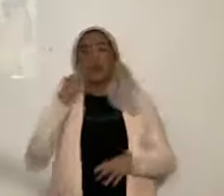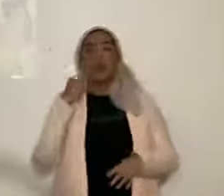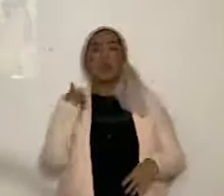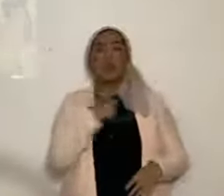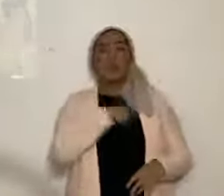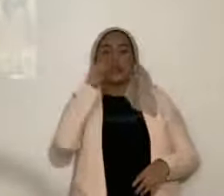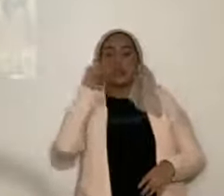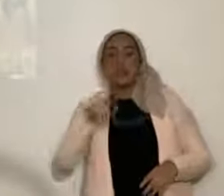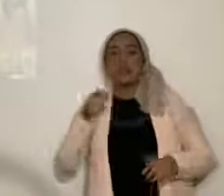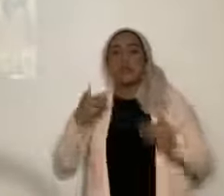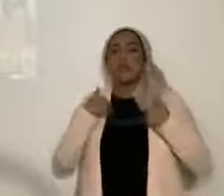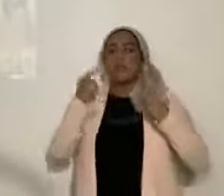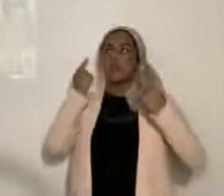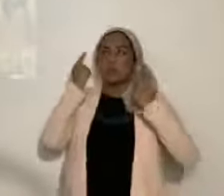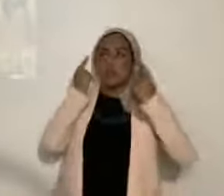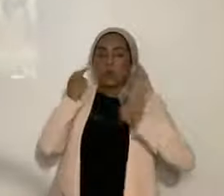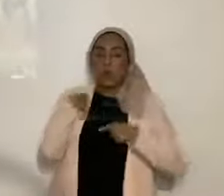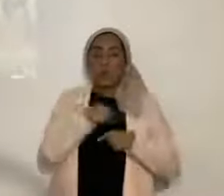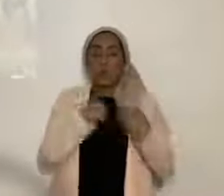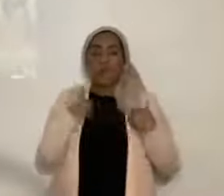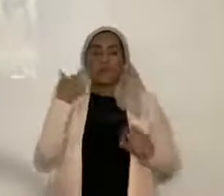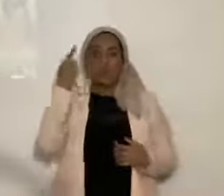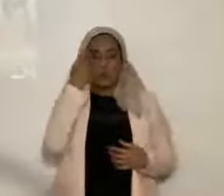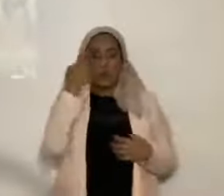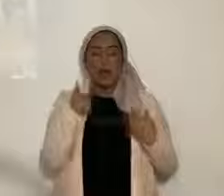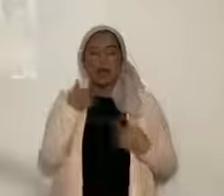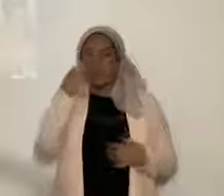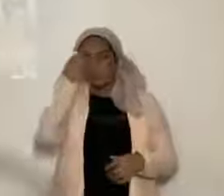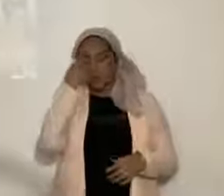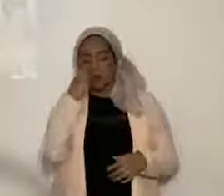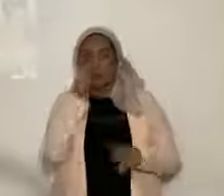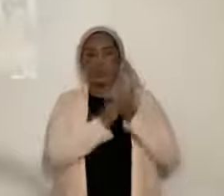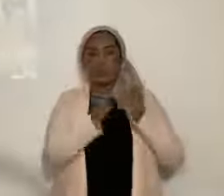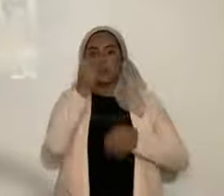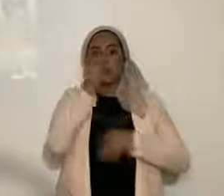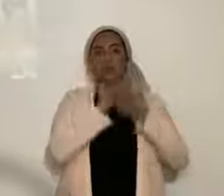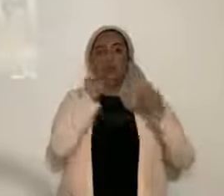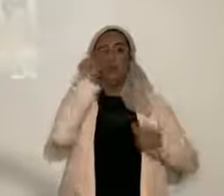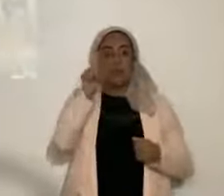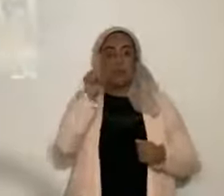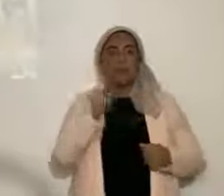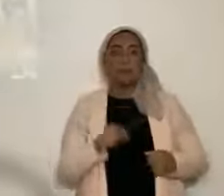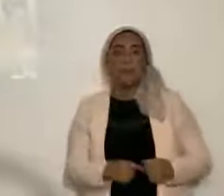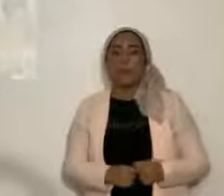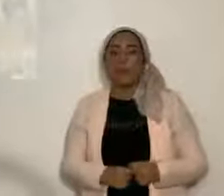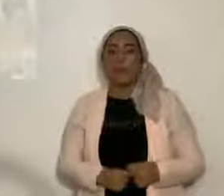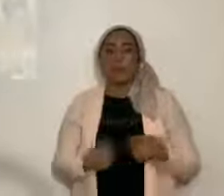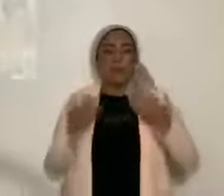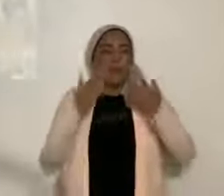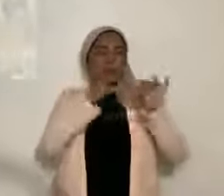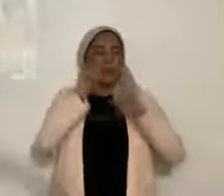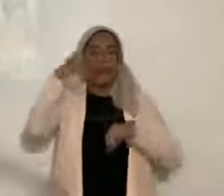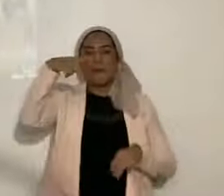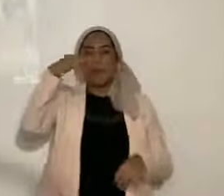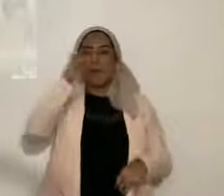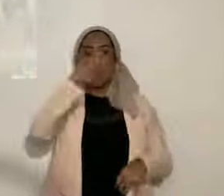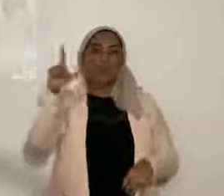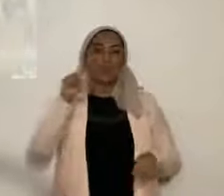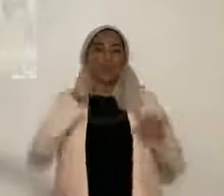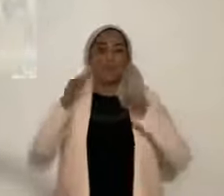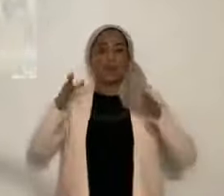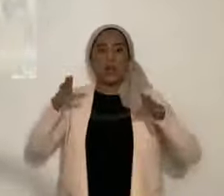pensar, porque tenemos raciocinio, eso está en Romanos 12, verso 1, es como si Pablo hubiera